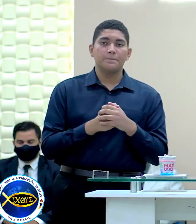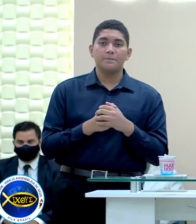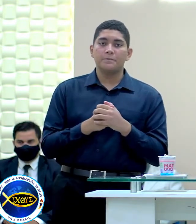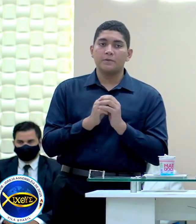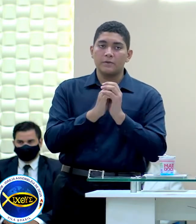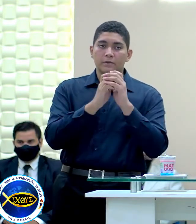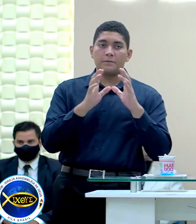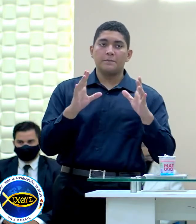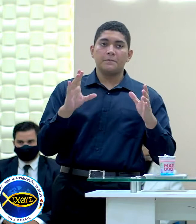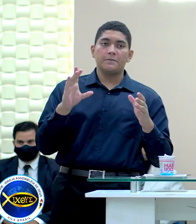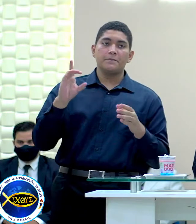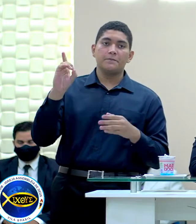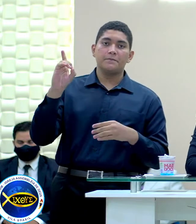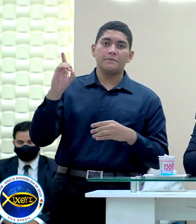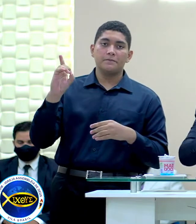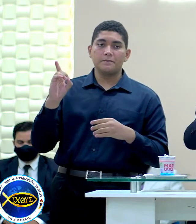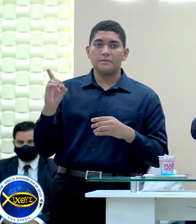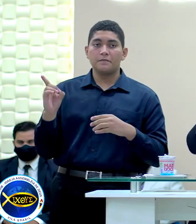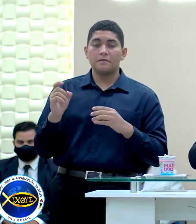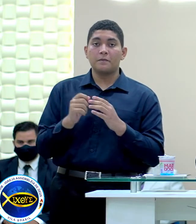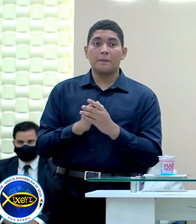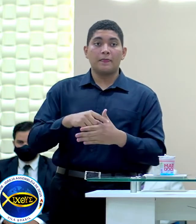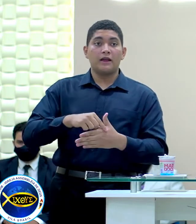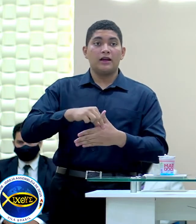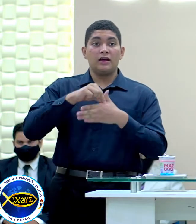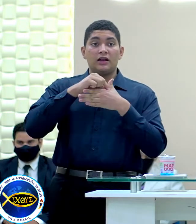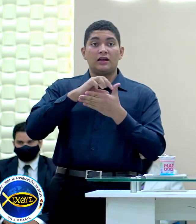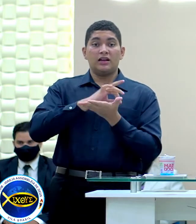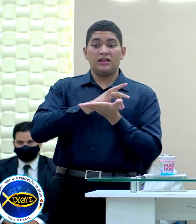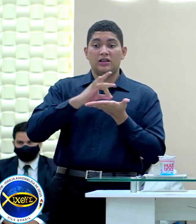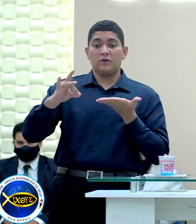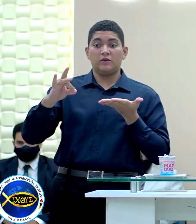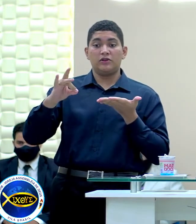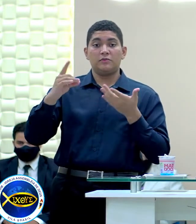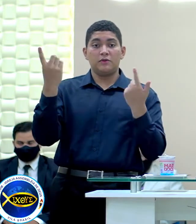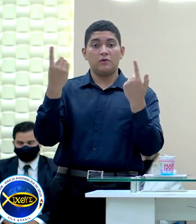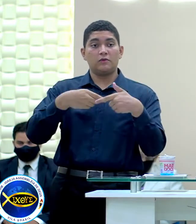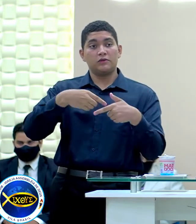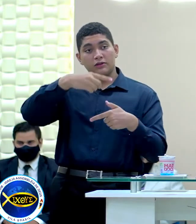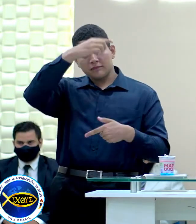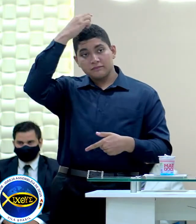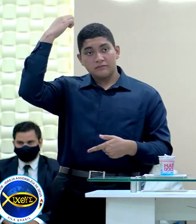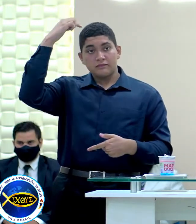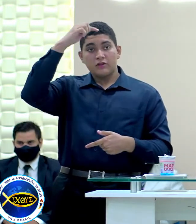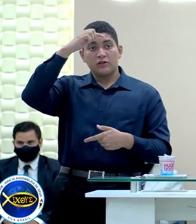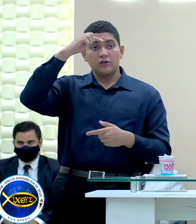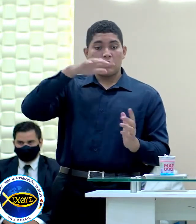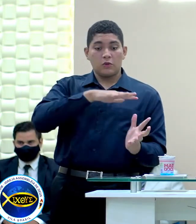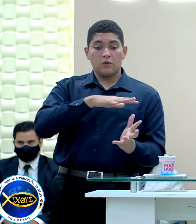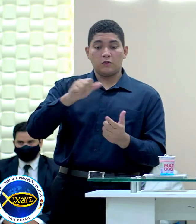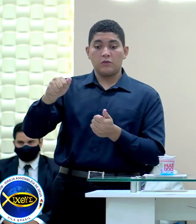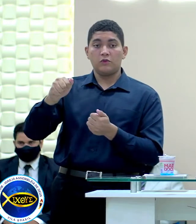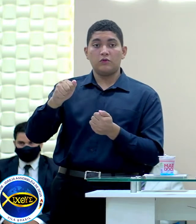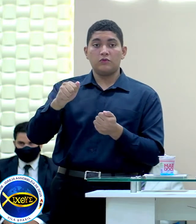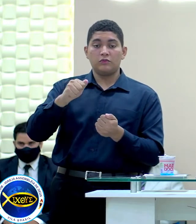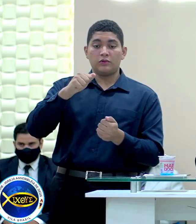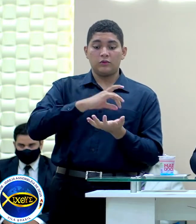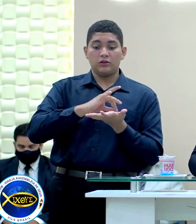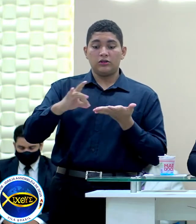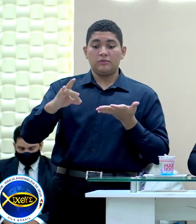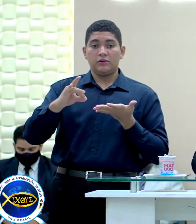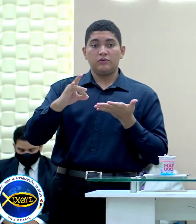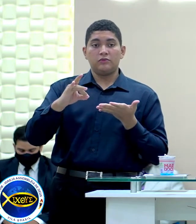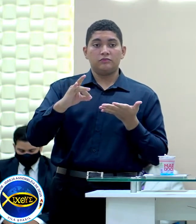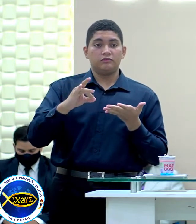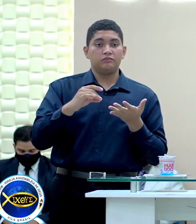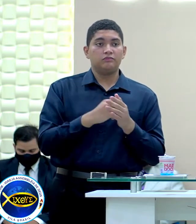Glória a Deus. A carne é o inimigo à santidade. O mundo é o inimigo à santidade. O mundo,